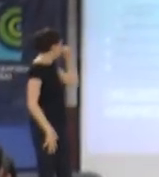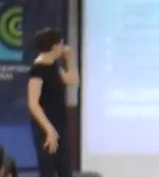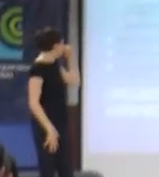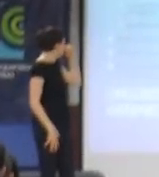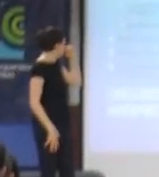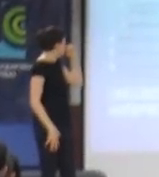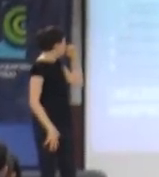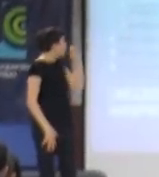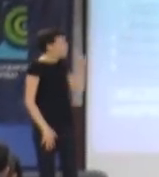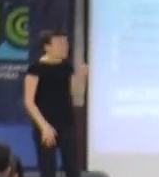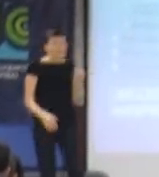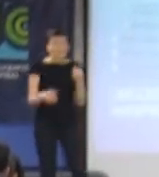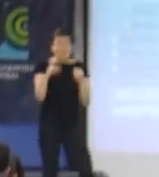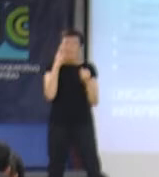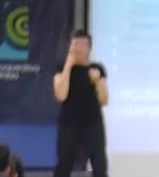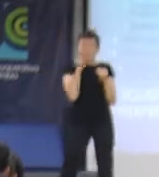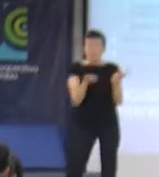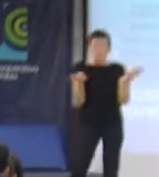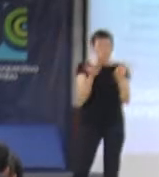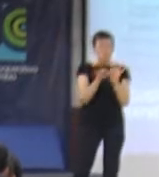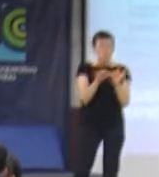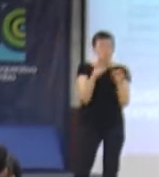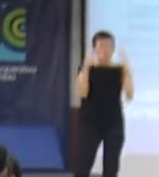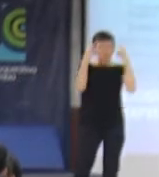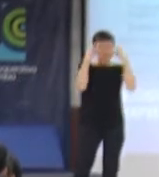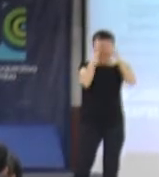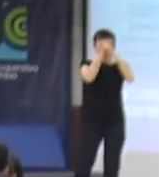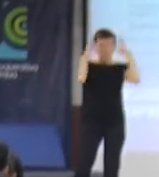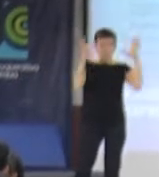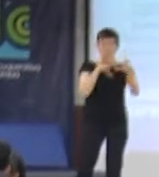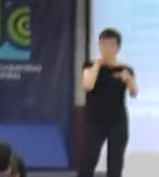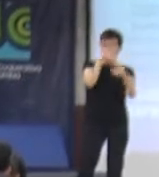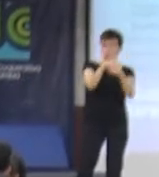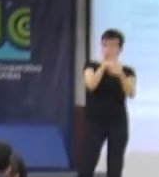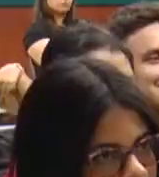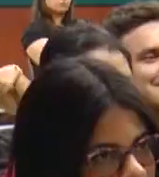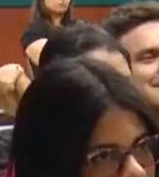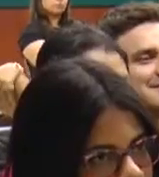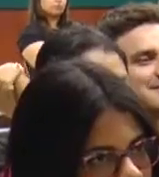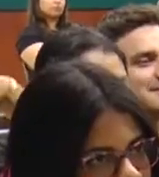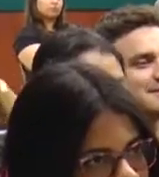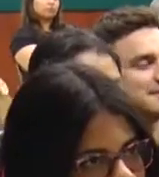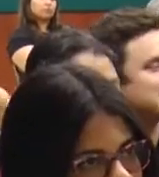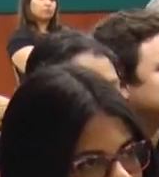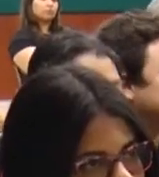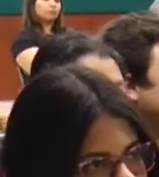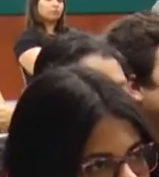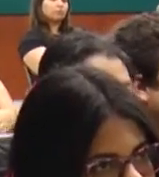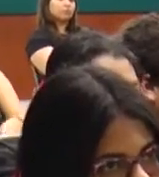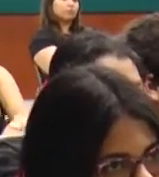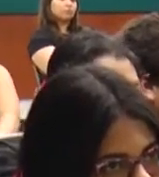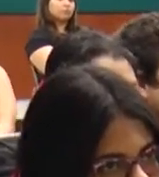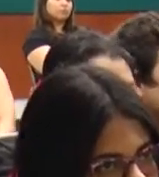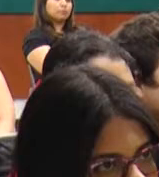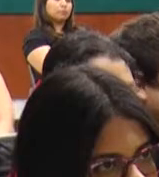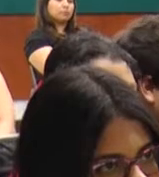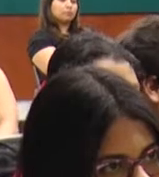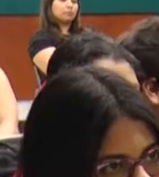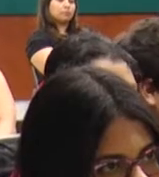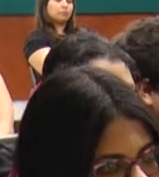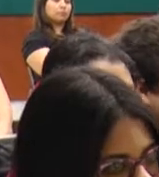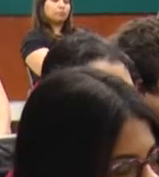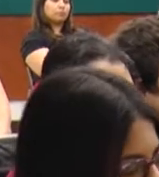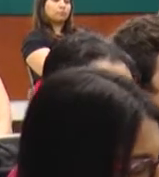es Lucero Vallén, nos está contando un poco la experiencia de ser guía intérprete. Y finalmente la representación local a cargo de la doctora